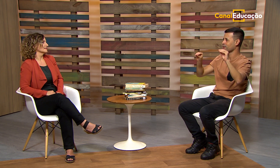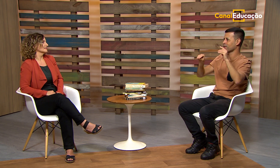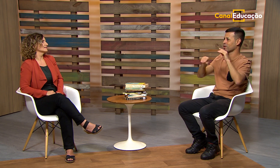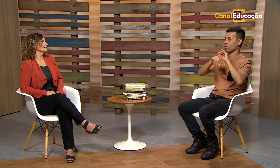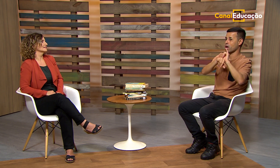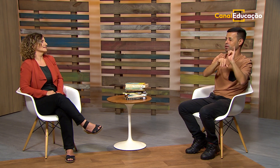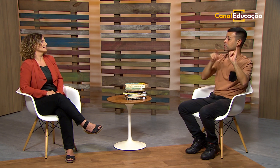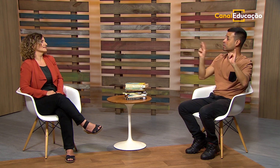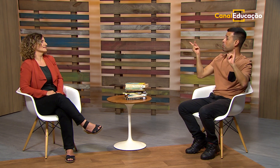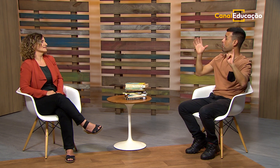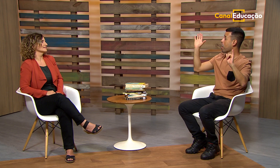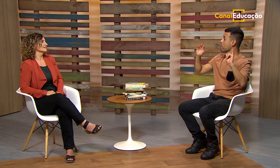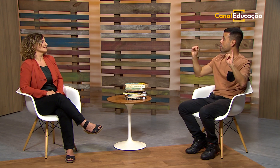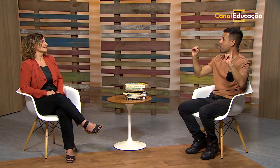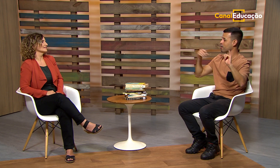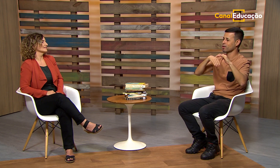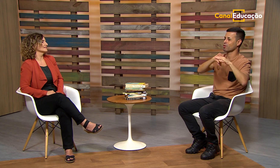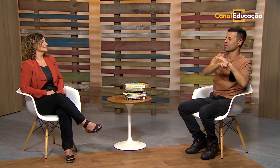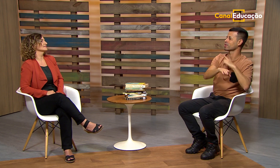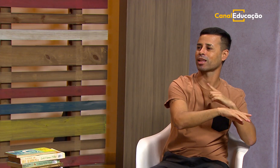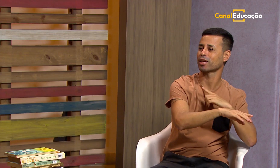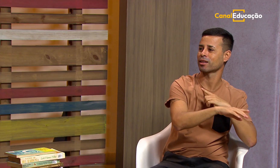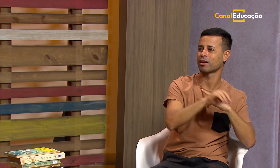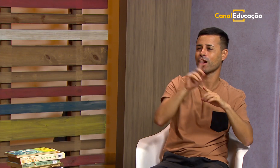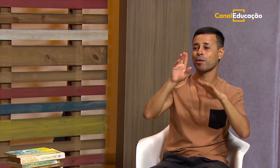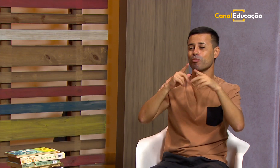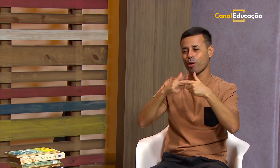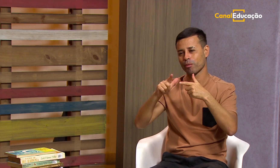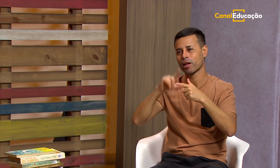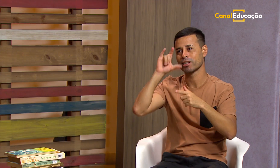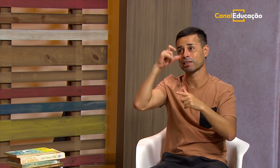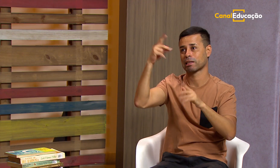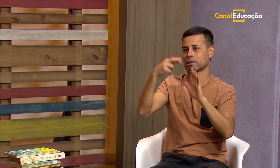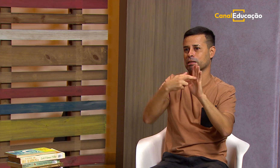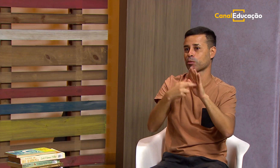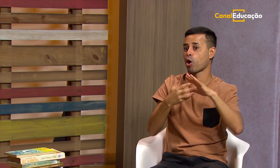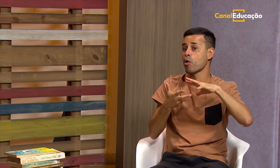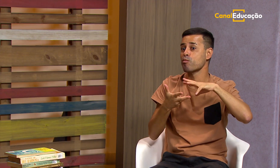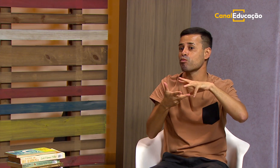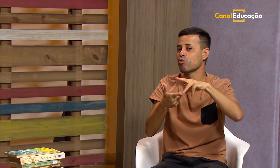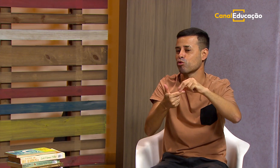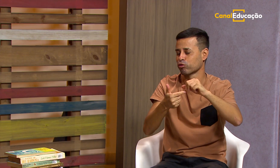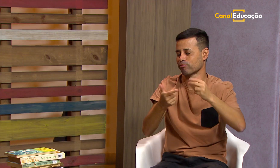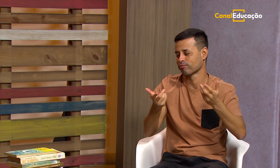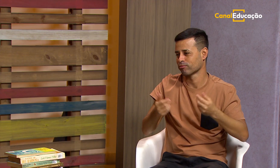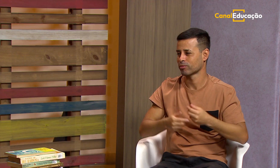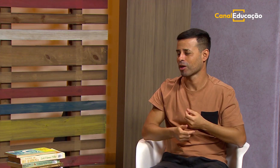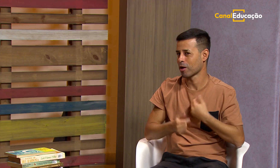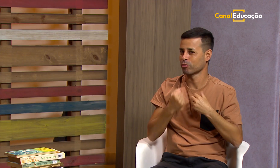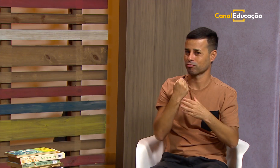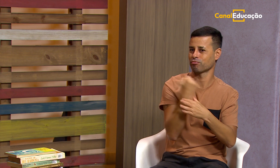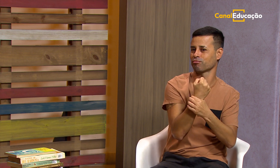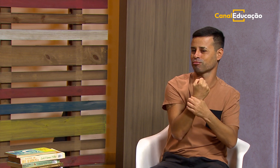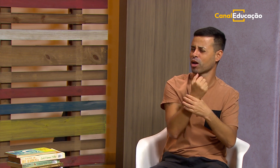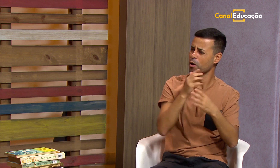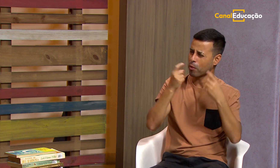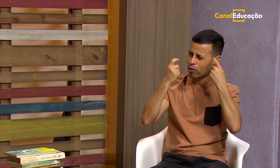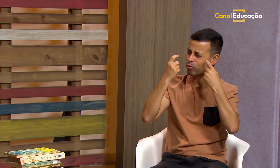ao término da live. O Instagram tem suas regras que podem ser um entrave. É uma questão mundial e digital. Por isso,